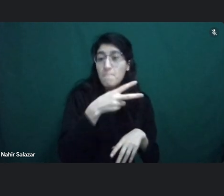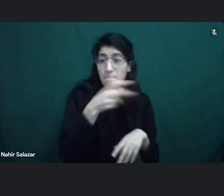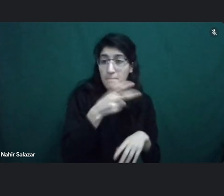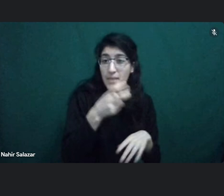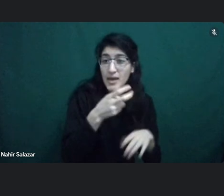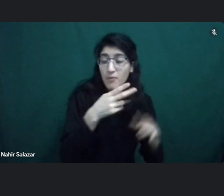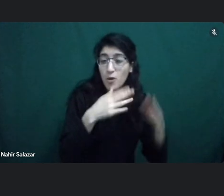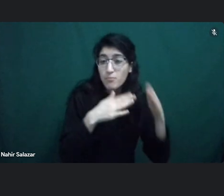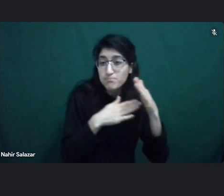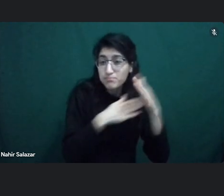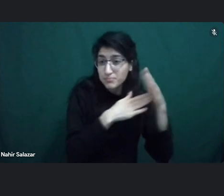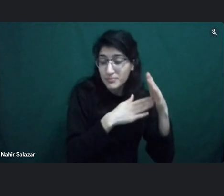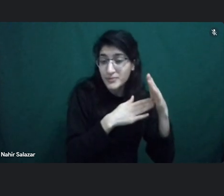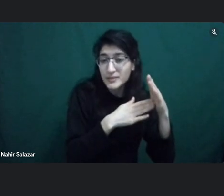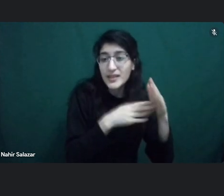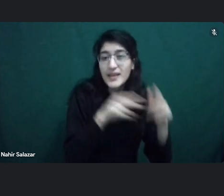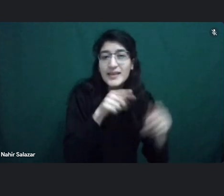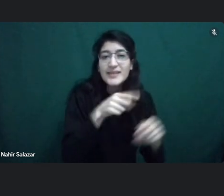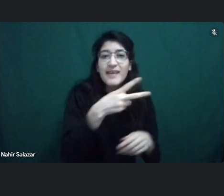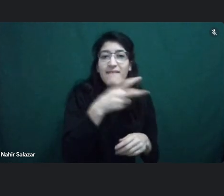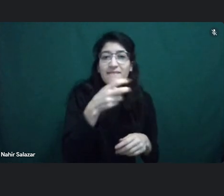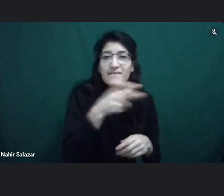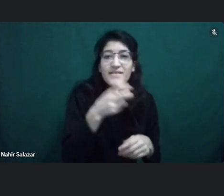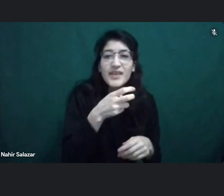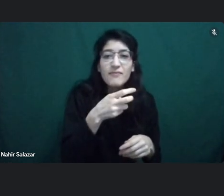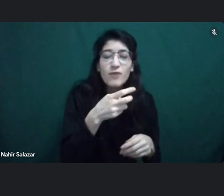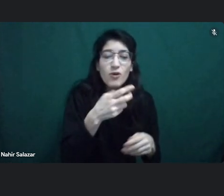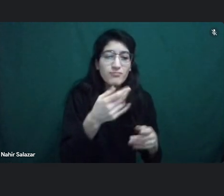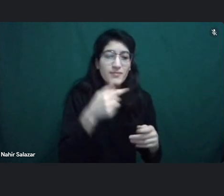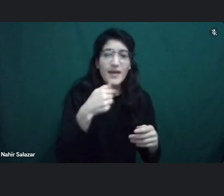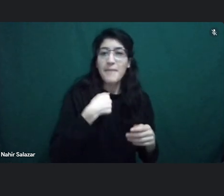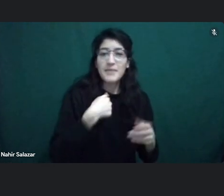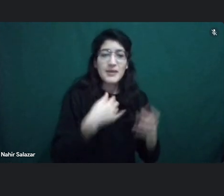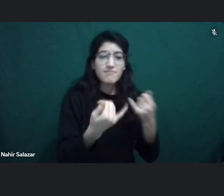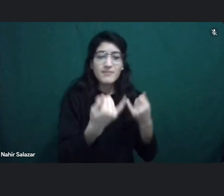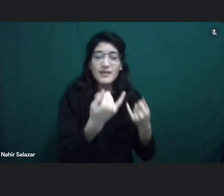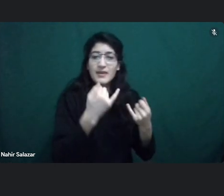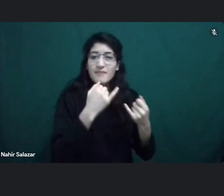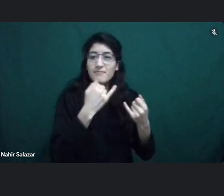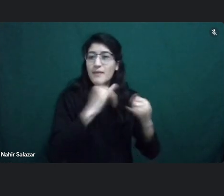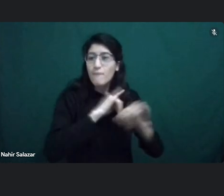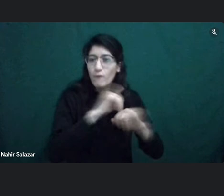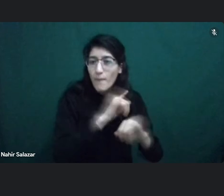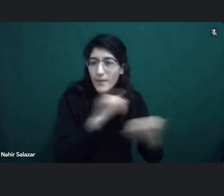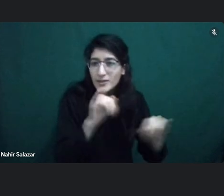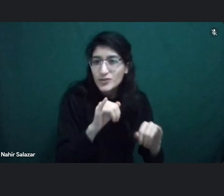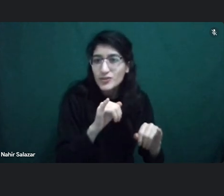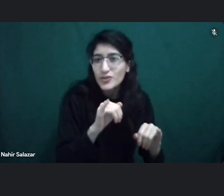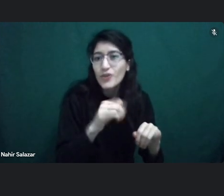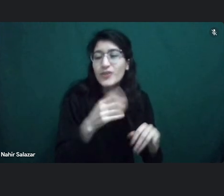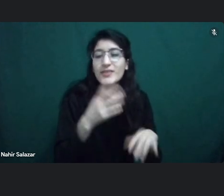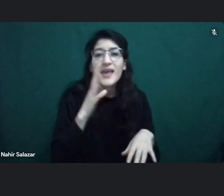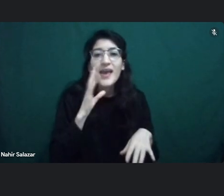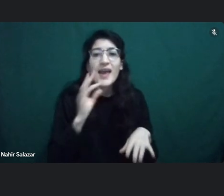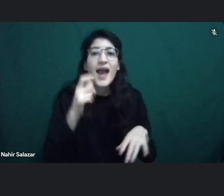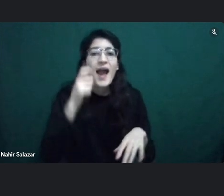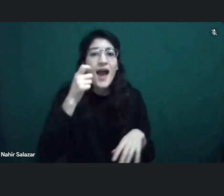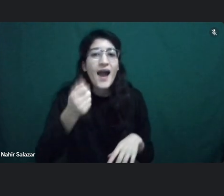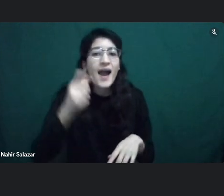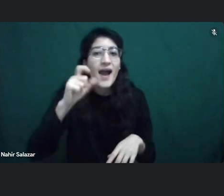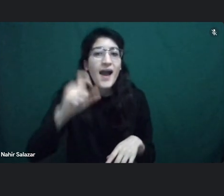dando información sobre una acción, ¿sí? Ese verbo podrá estar en presente o en